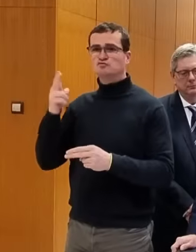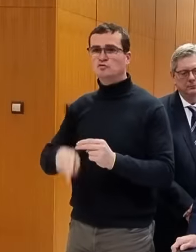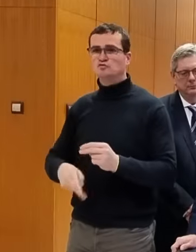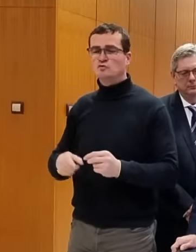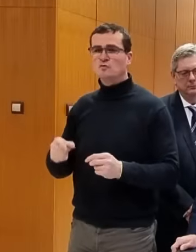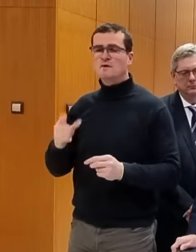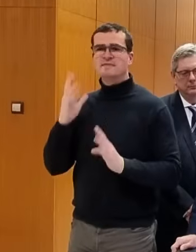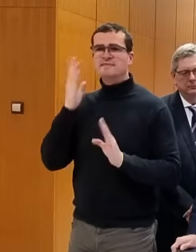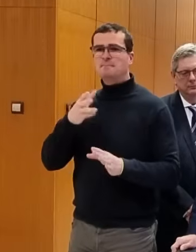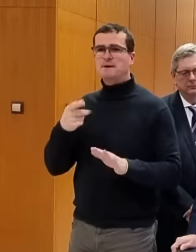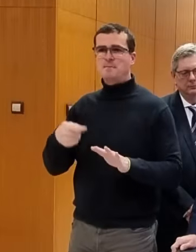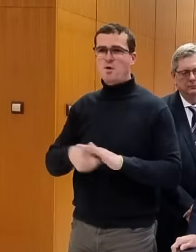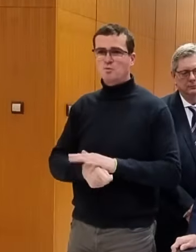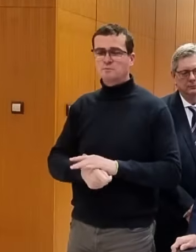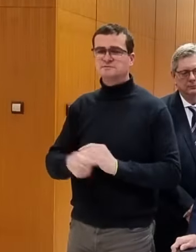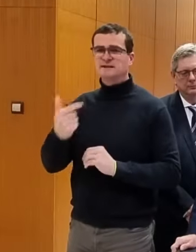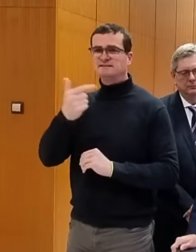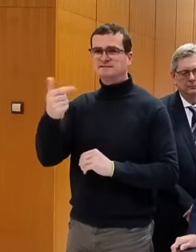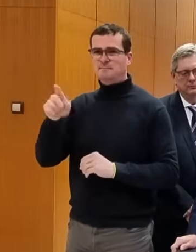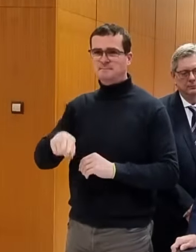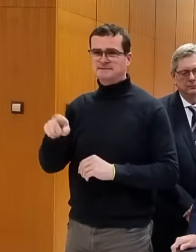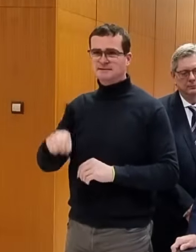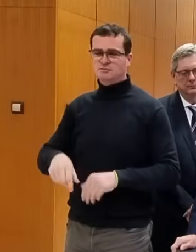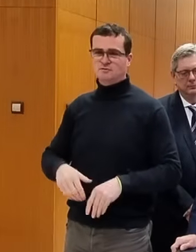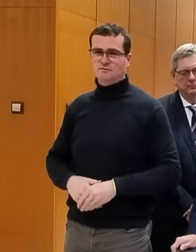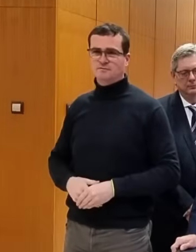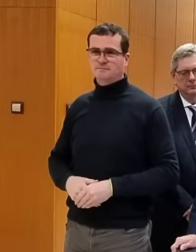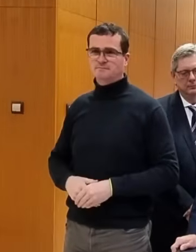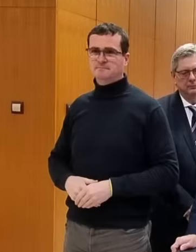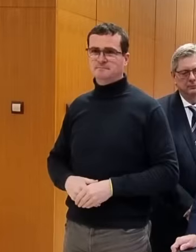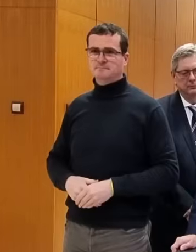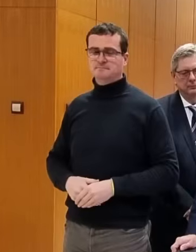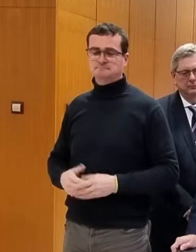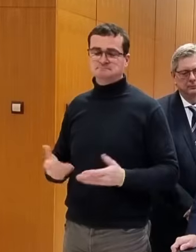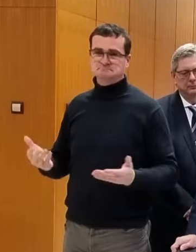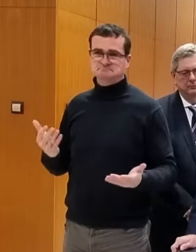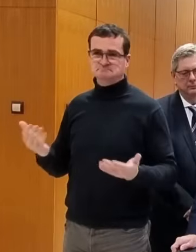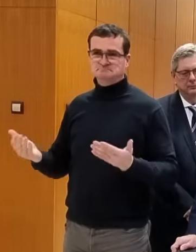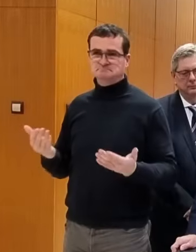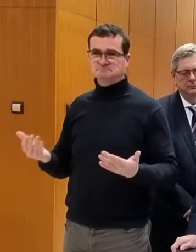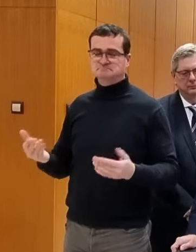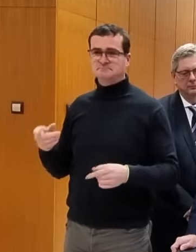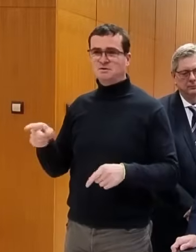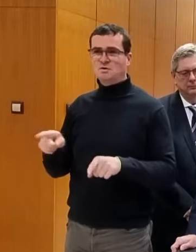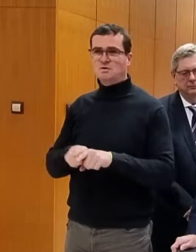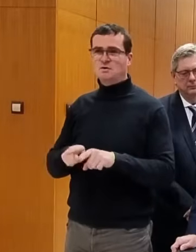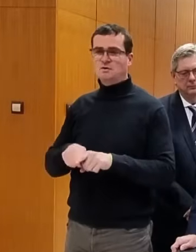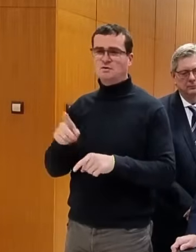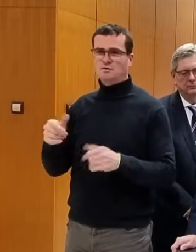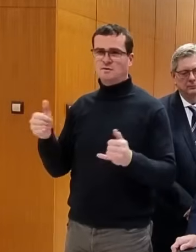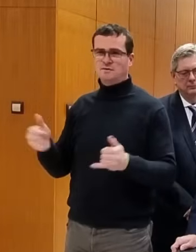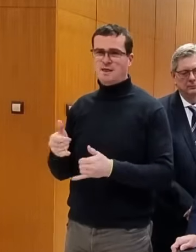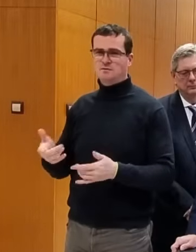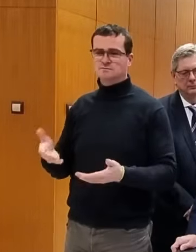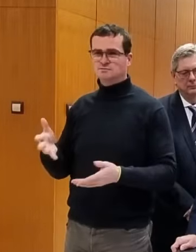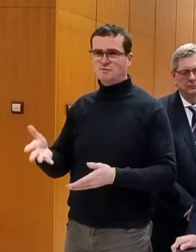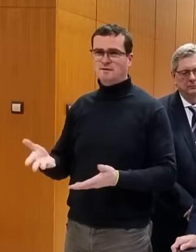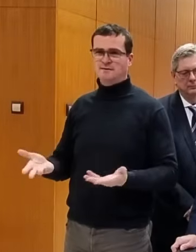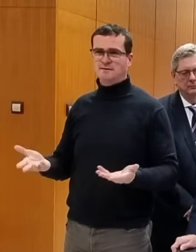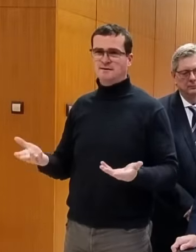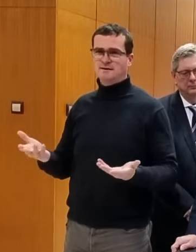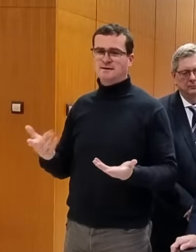to nepriamou korupciou 22 mesiacov. Tak to nie je naozaj